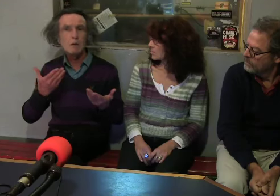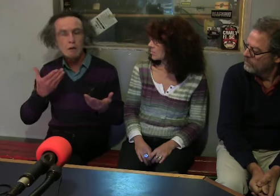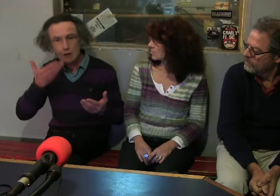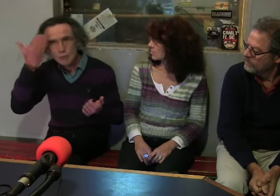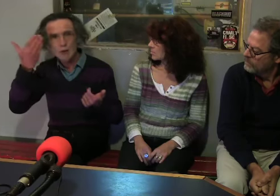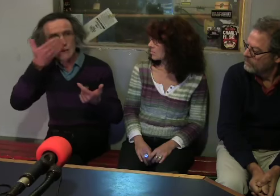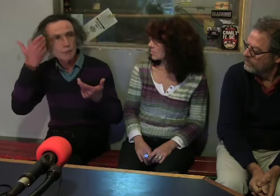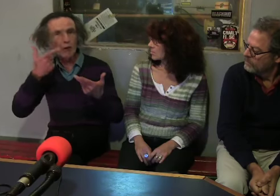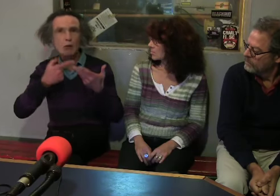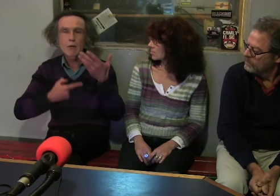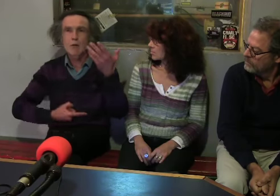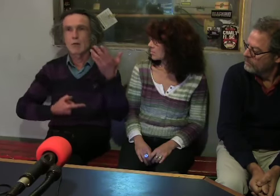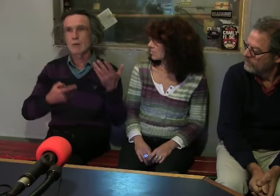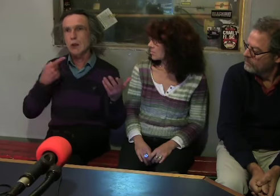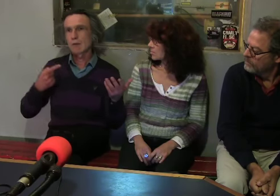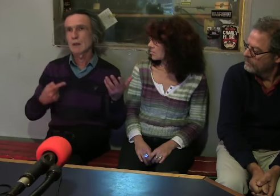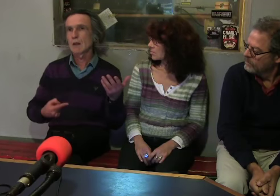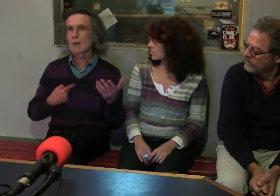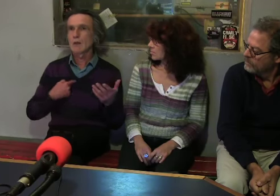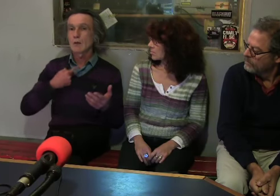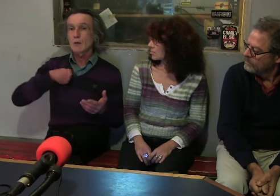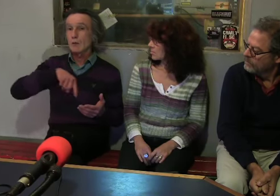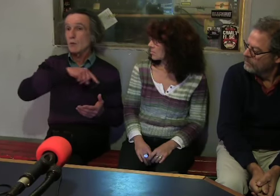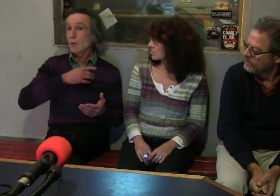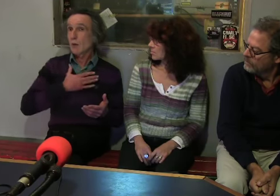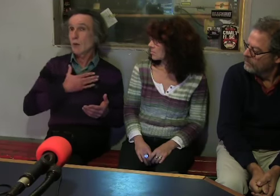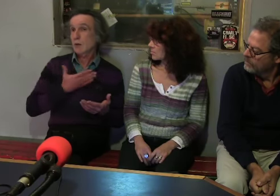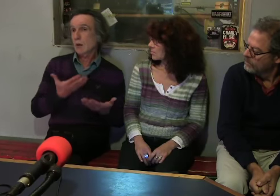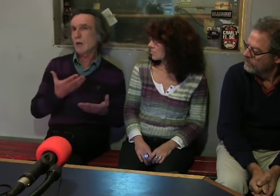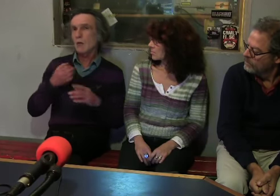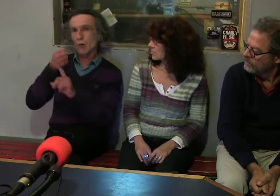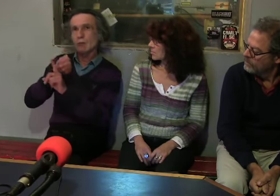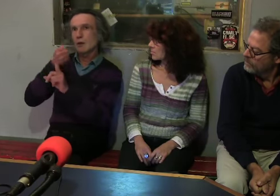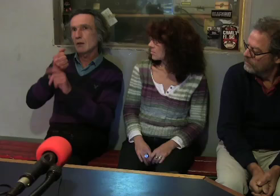un handicap, au fait qu'on ne sait pas un certain nombre de choses, nous renvoie une image extrêmement dévalorisante.